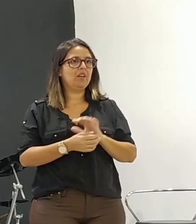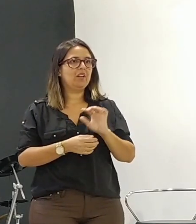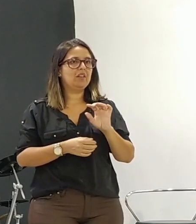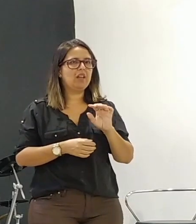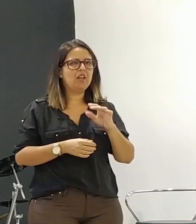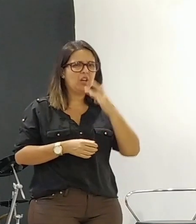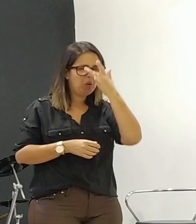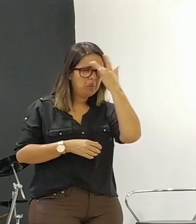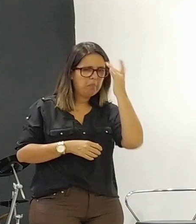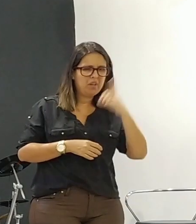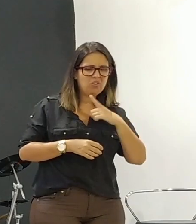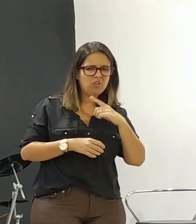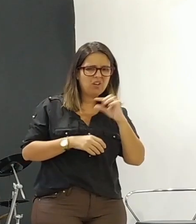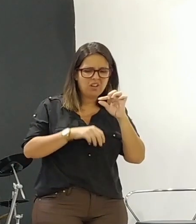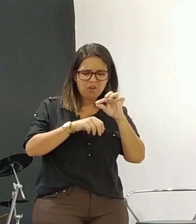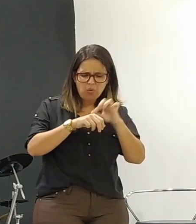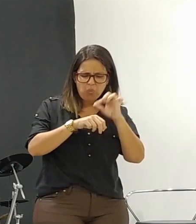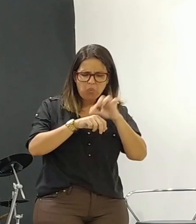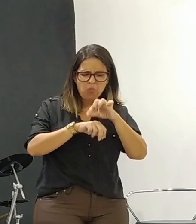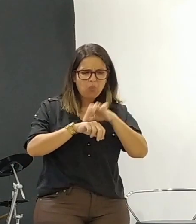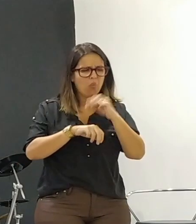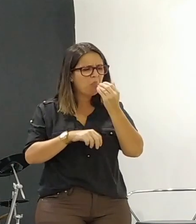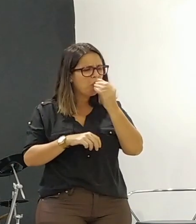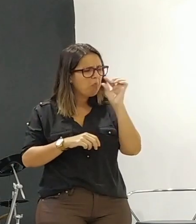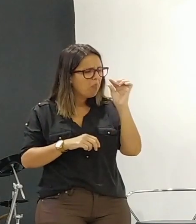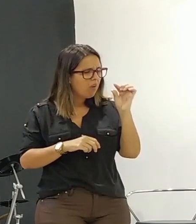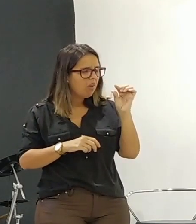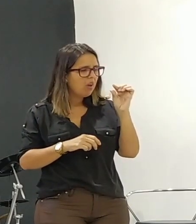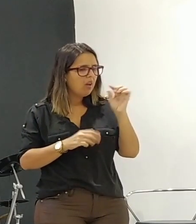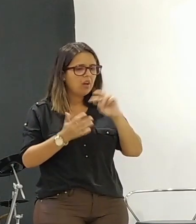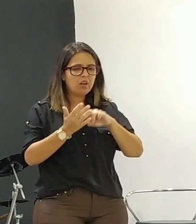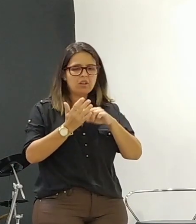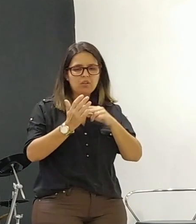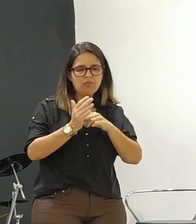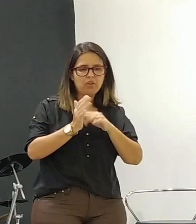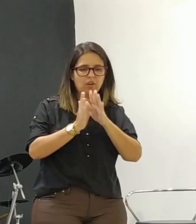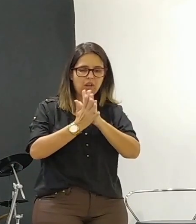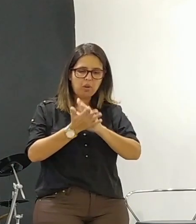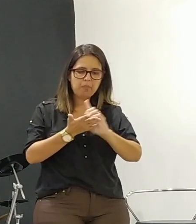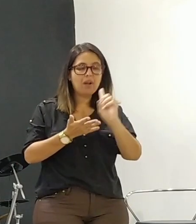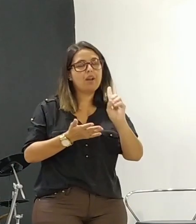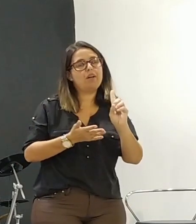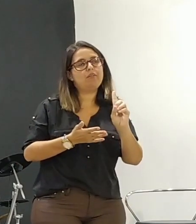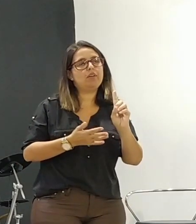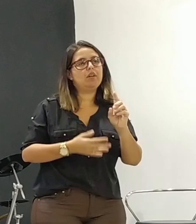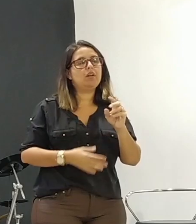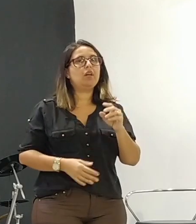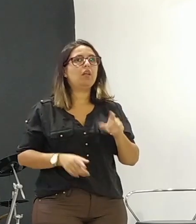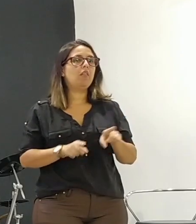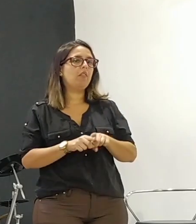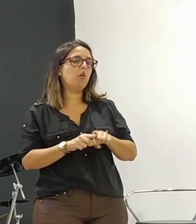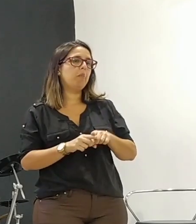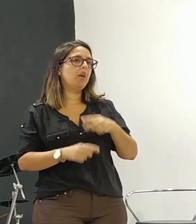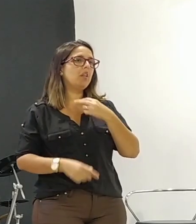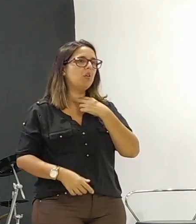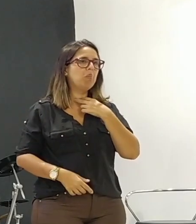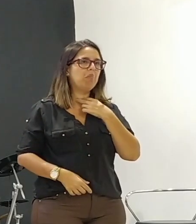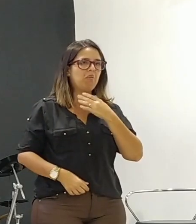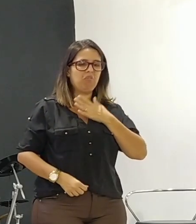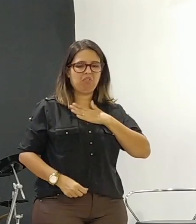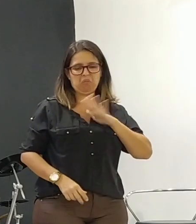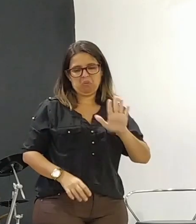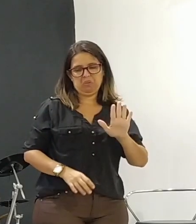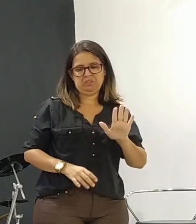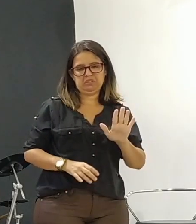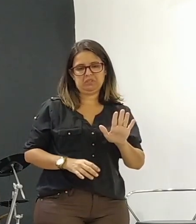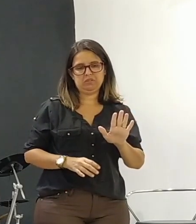beliscar o cordeiro, passar uma beliscadinha, né? Mas é para comer tudo. E não pode também comer uma coisa e dizer que não gosta da